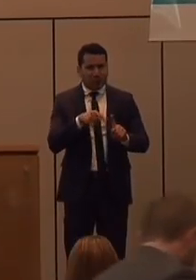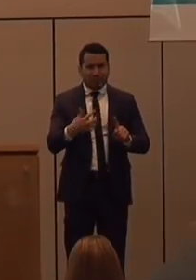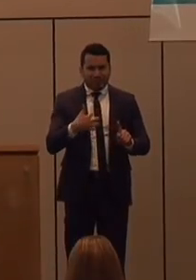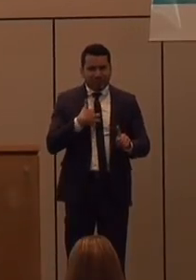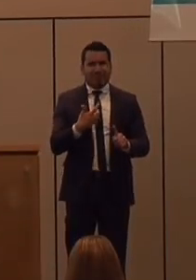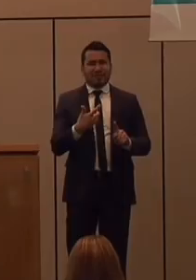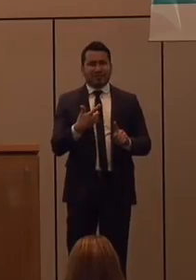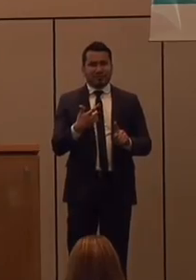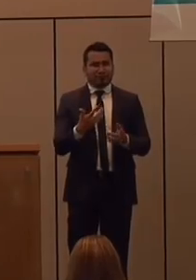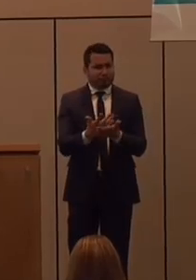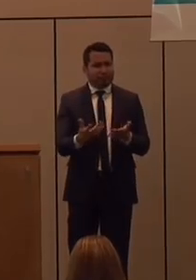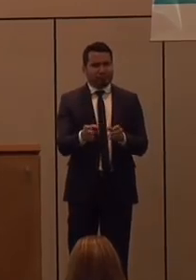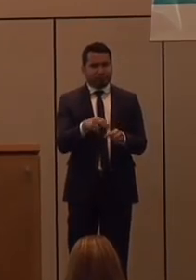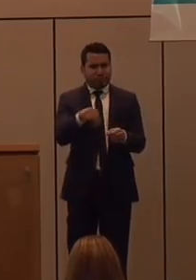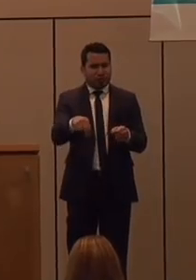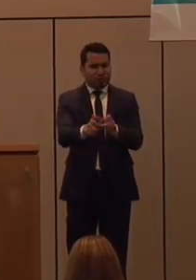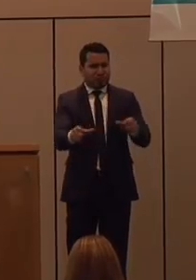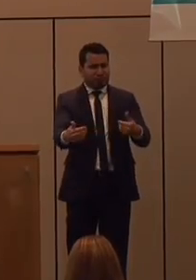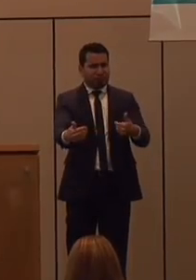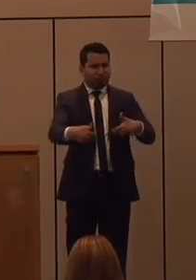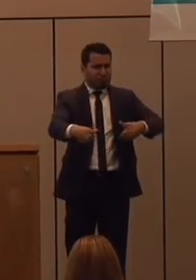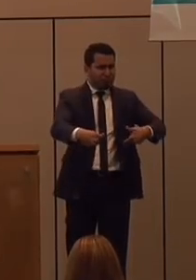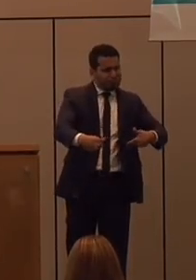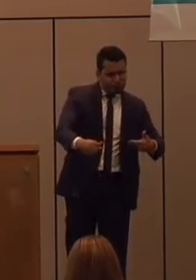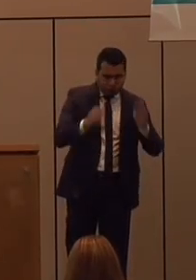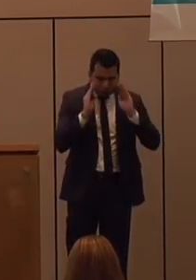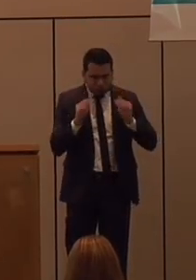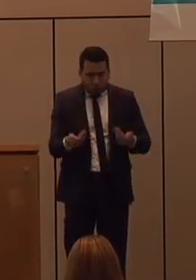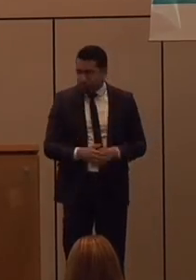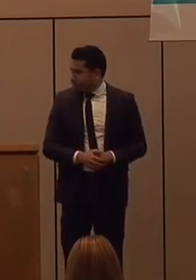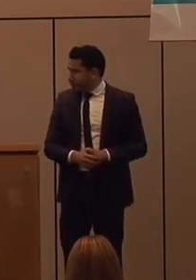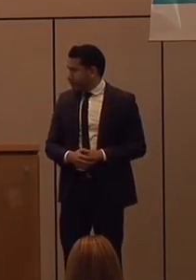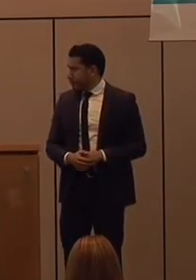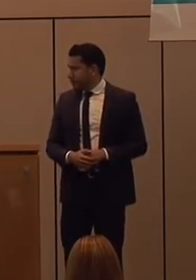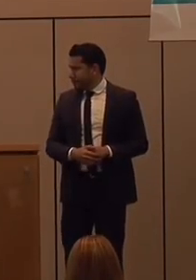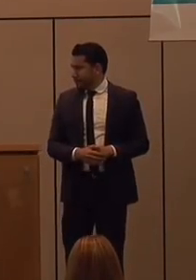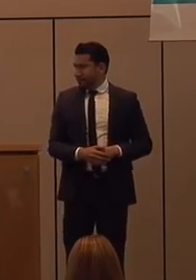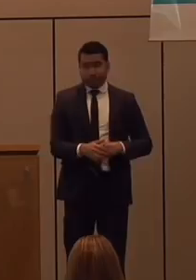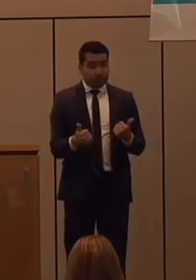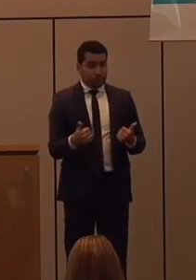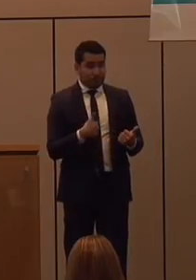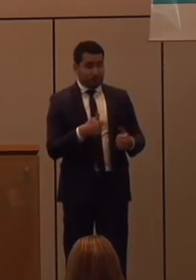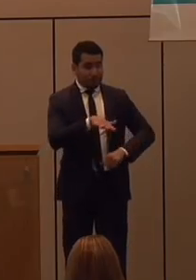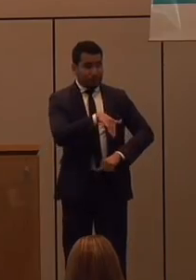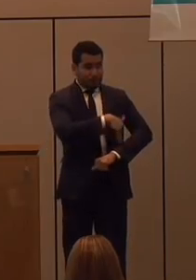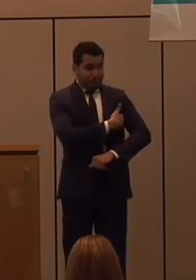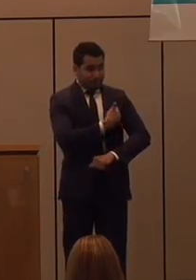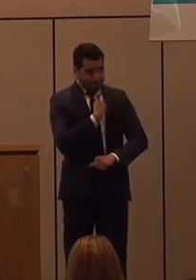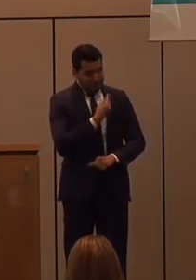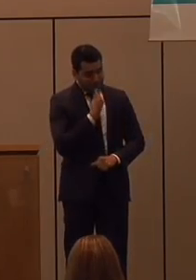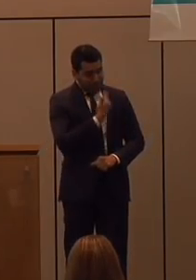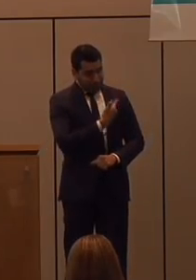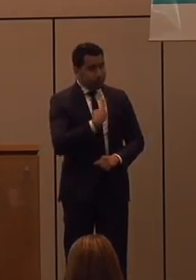quejas y reclamos de cualquier ciudad nuevo que nos busquen en el ministerio bueno ministra muchas gracias le cuento una